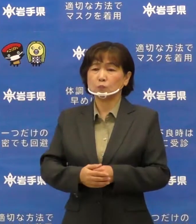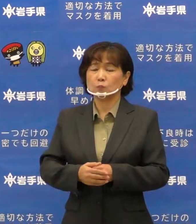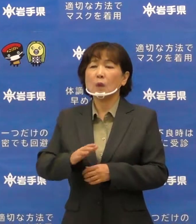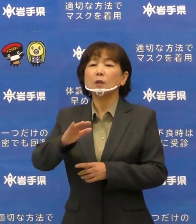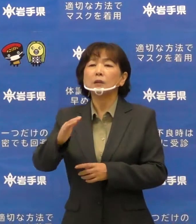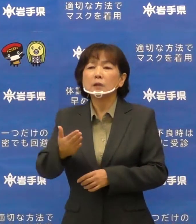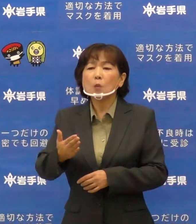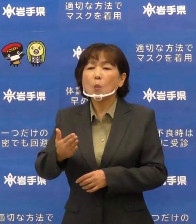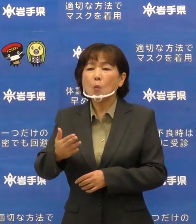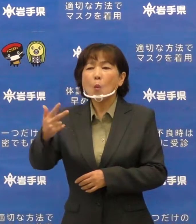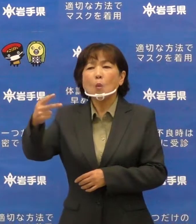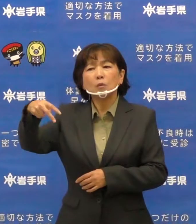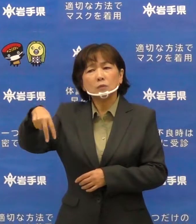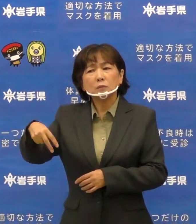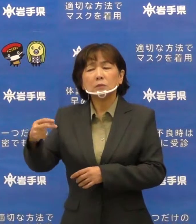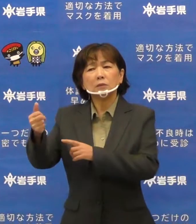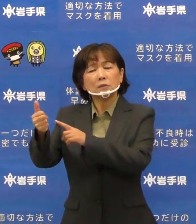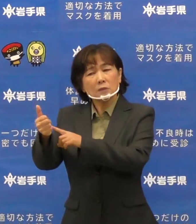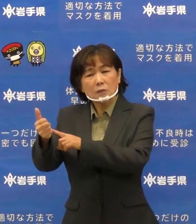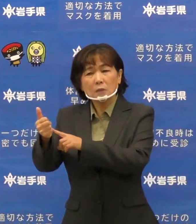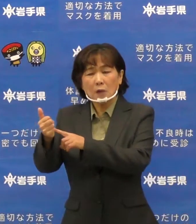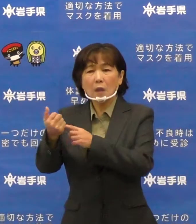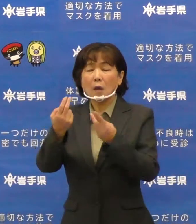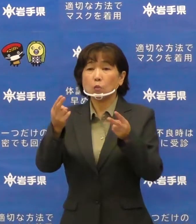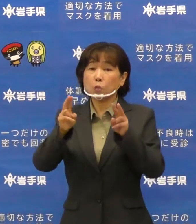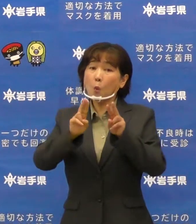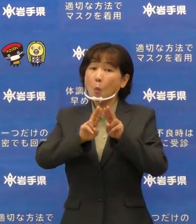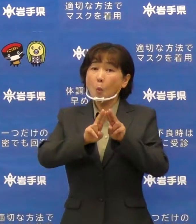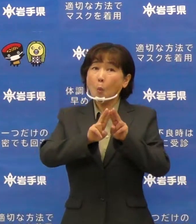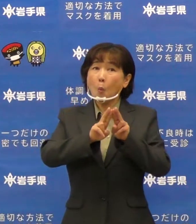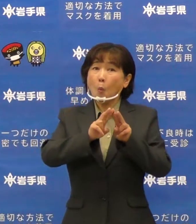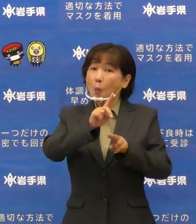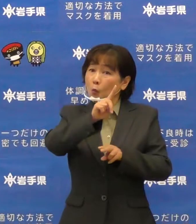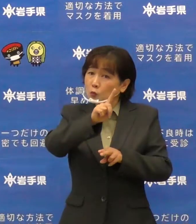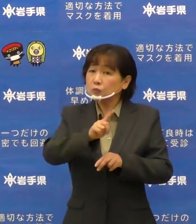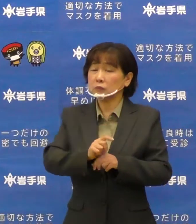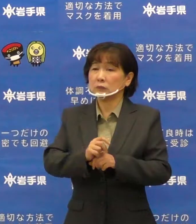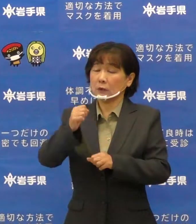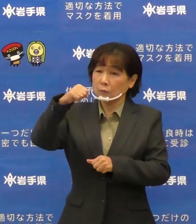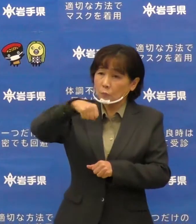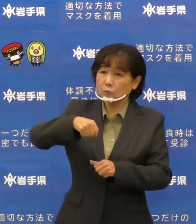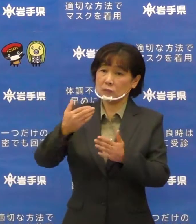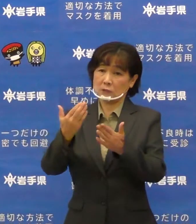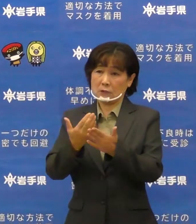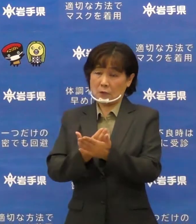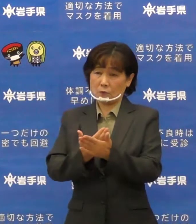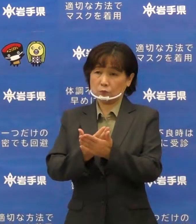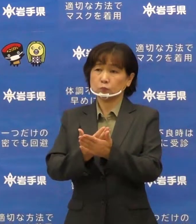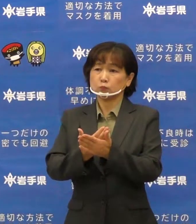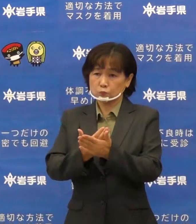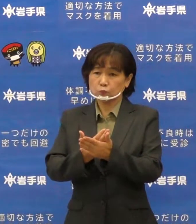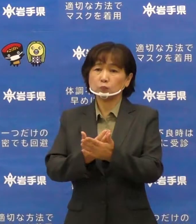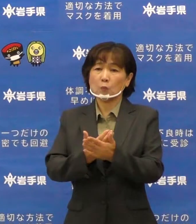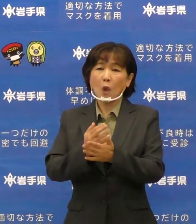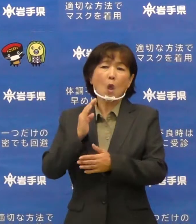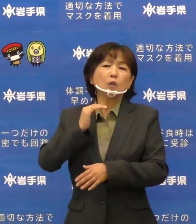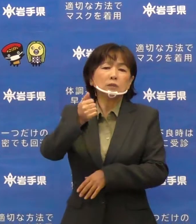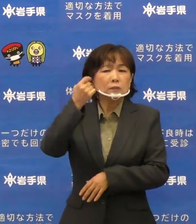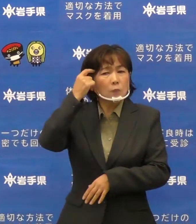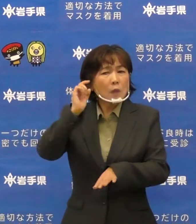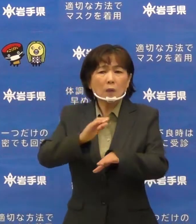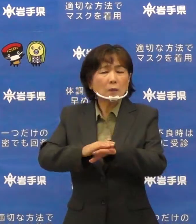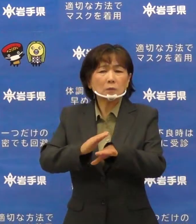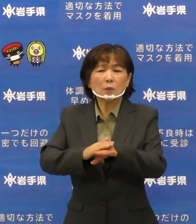公認候補として立候補すること自体すべきだったというのもあった通り、現状その知事が考えてた状況とはまた違った状況かなと思いま